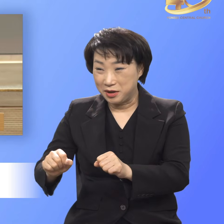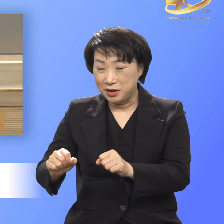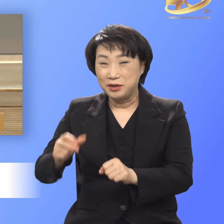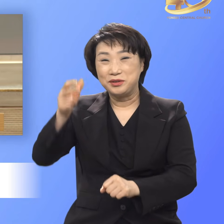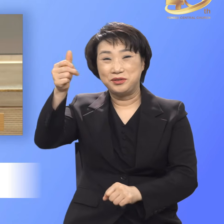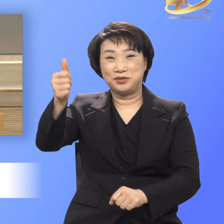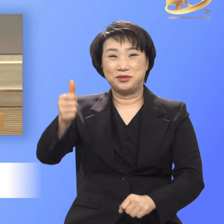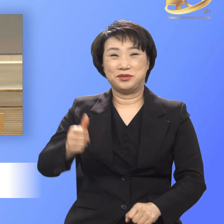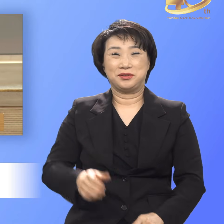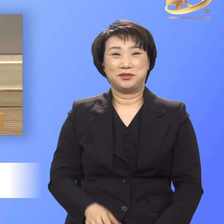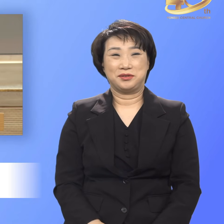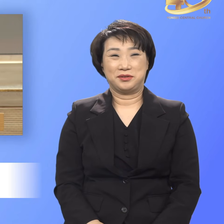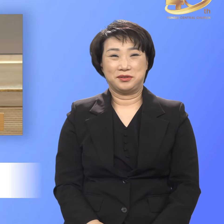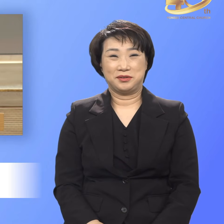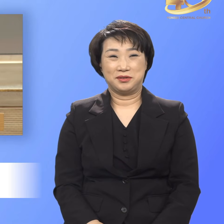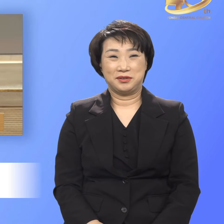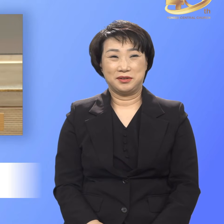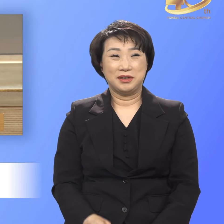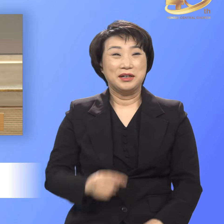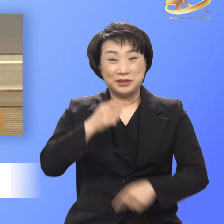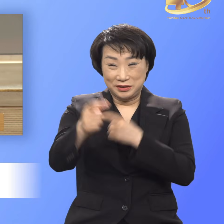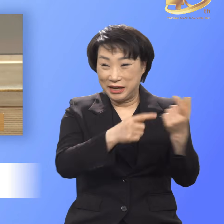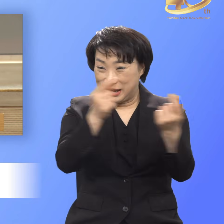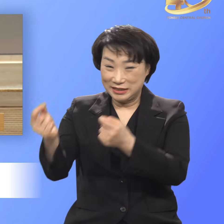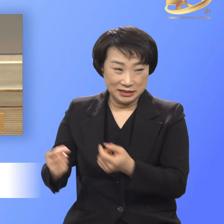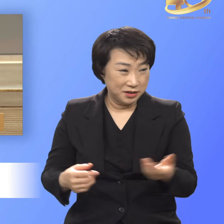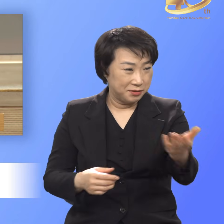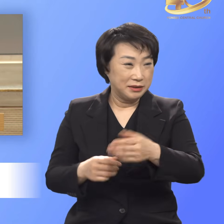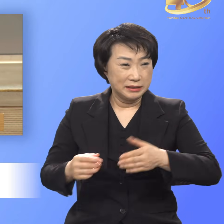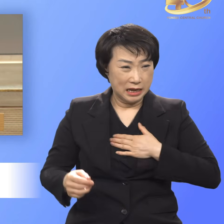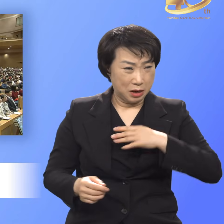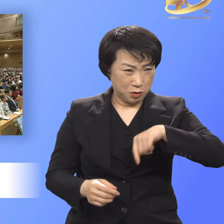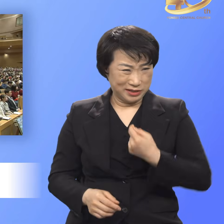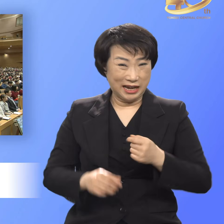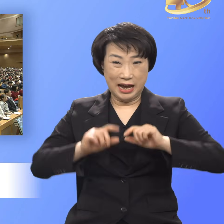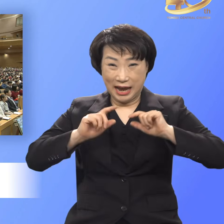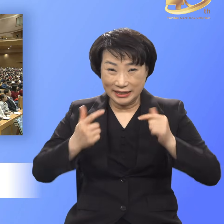분이야. 크게 따라합시다. 나는 혼자가 아니다.